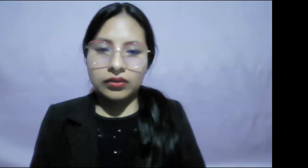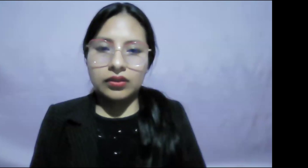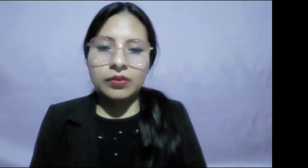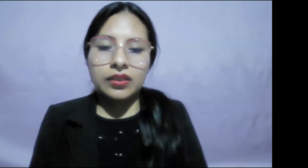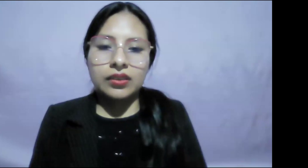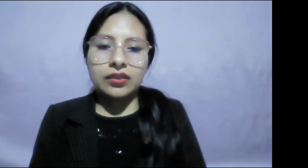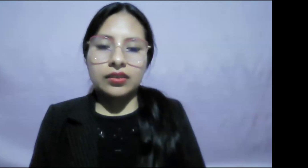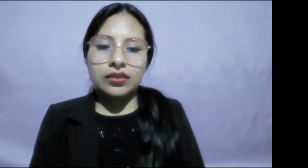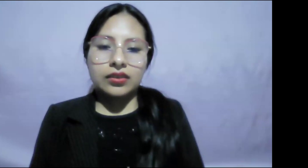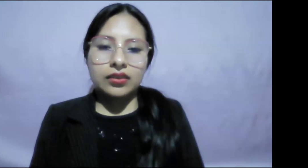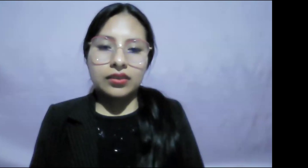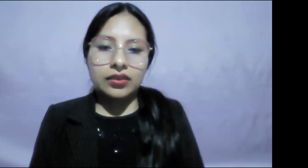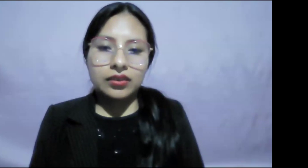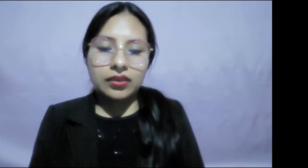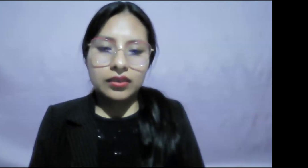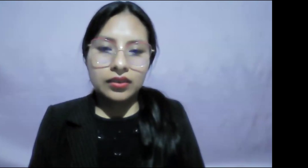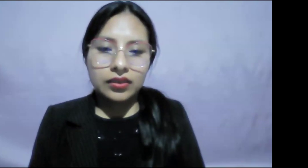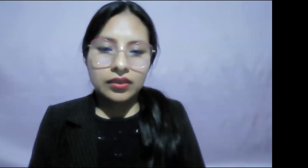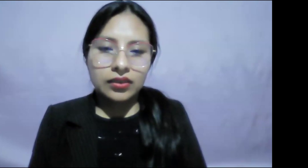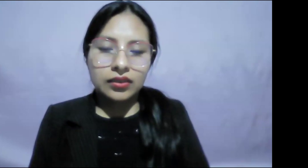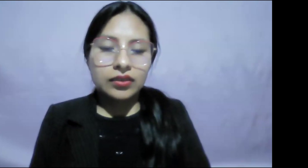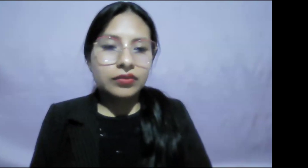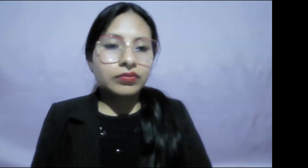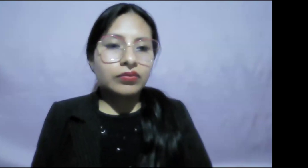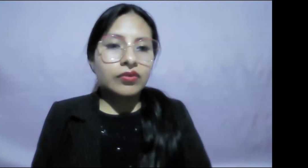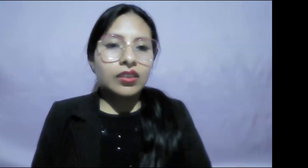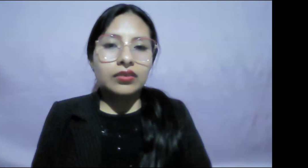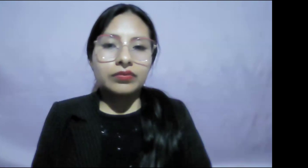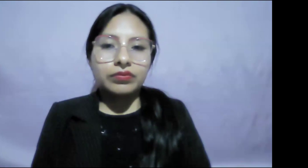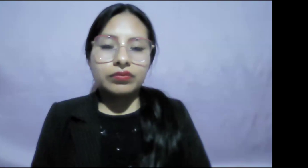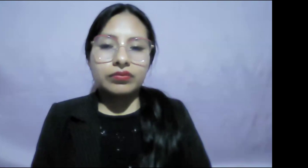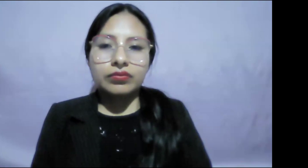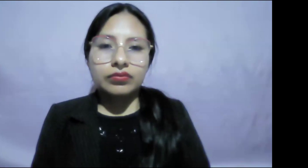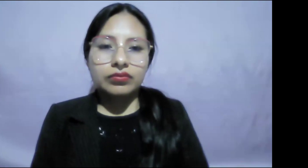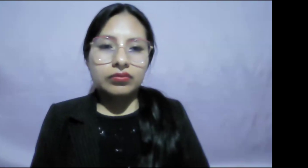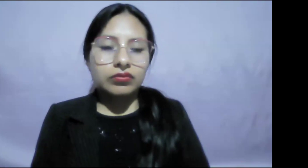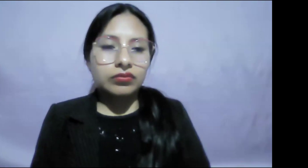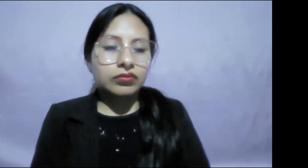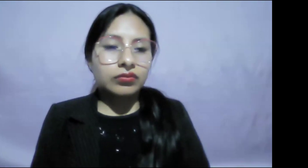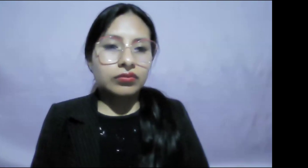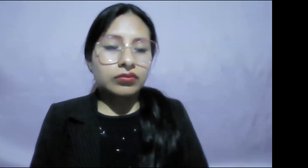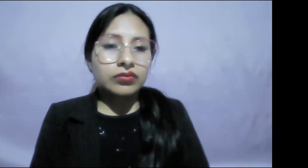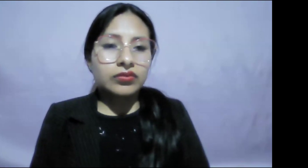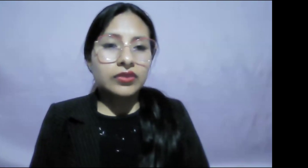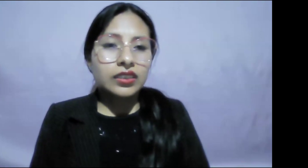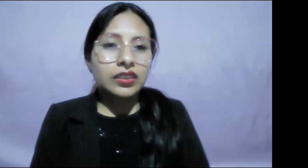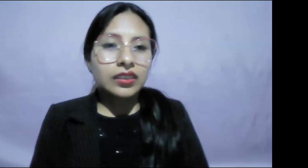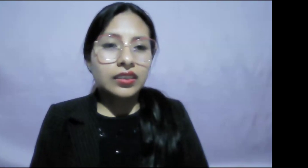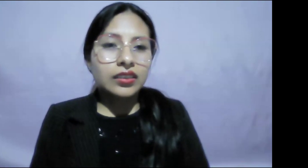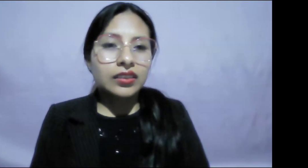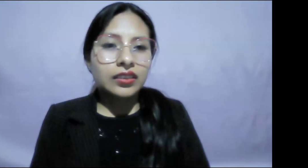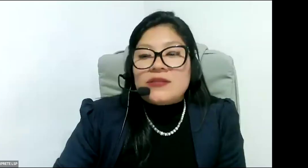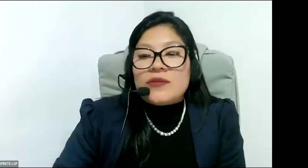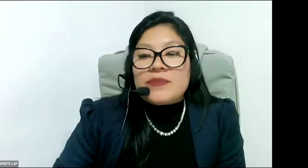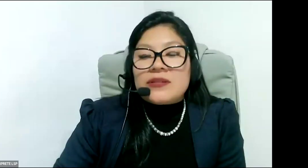San Martín a ver quién Alison pisconti por favor